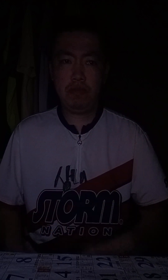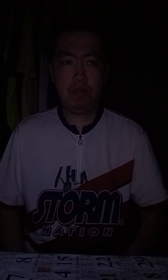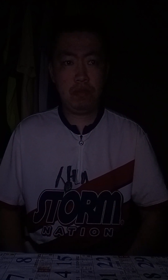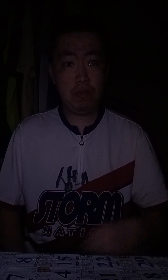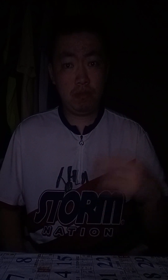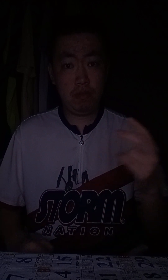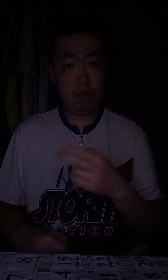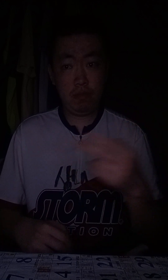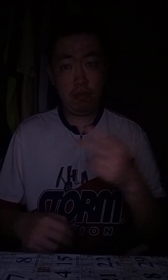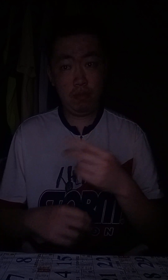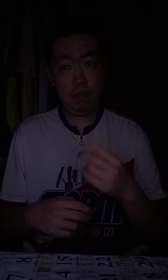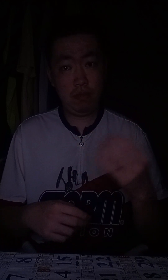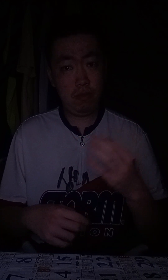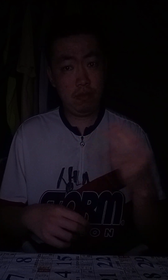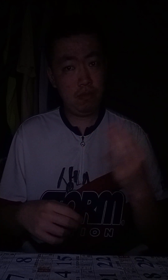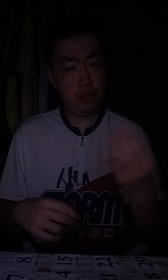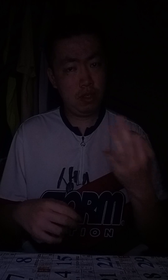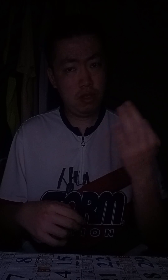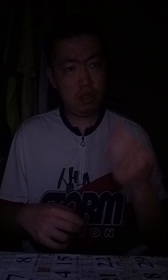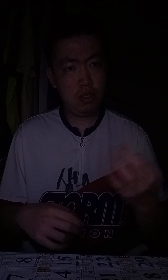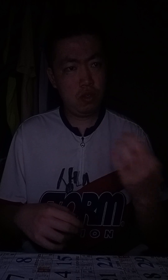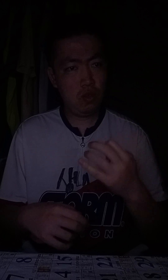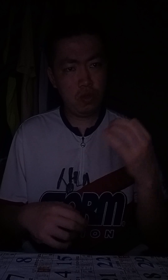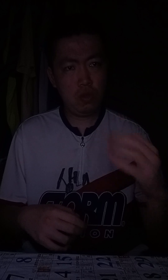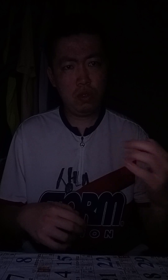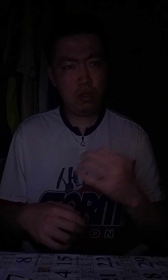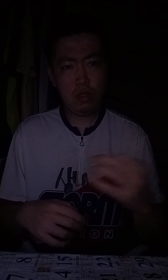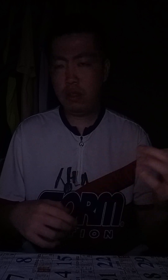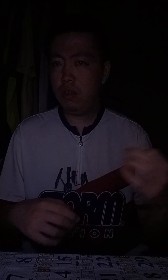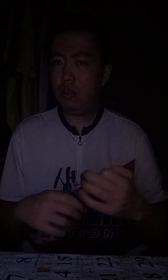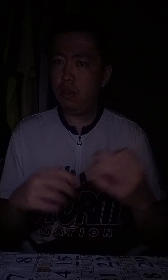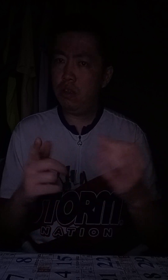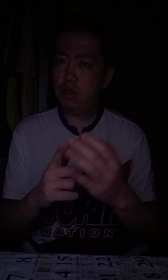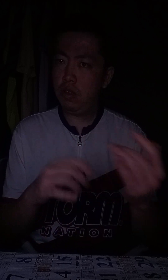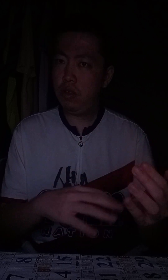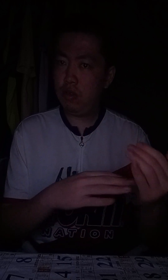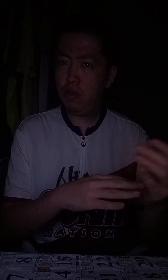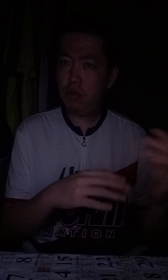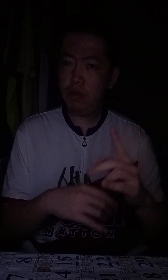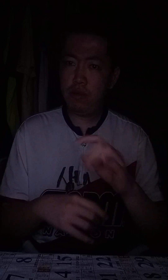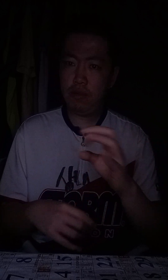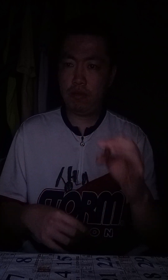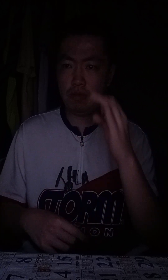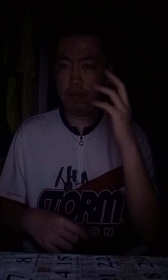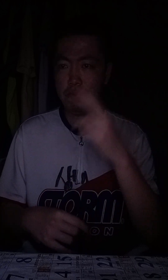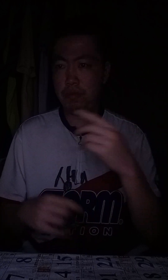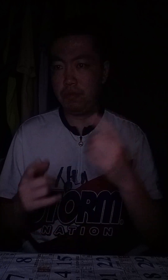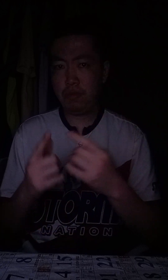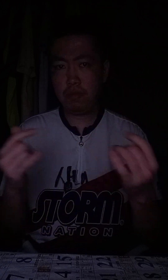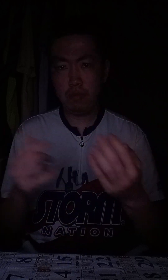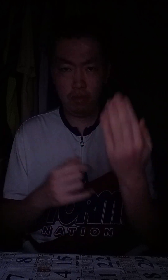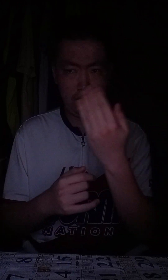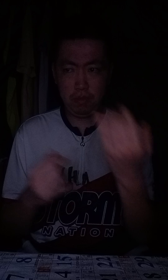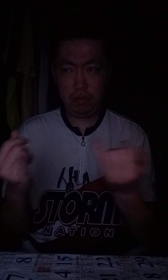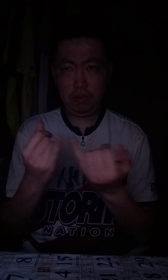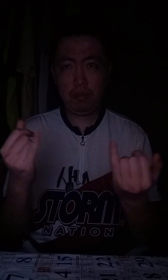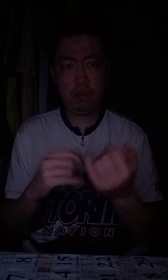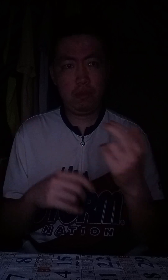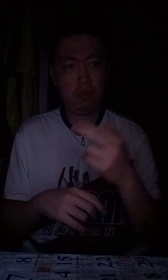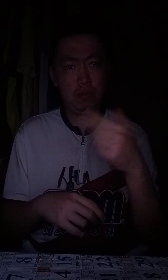주입된 상태고 제가 끌고 다니다가 고장났을 때 또 안전에 또 문제가 되기 때문에 가족들 안전을 위해서 차량을 운행할 수 없는